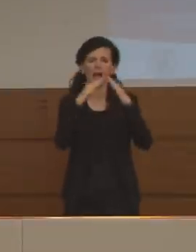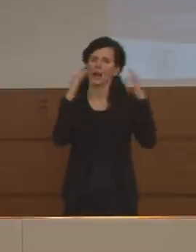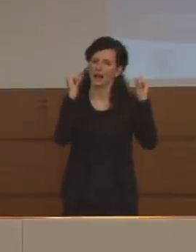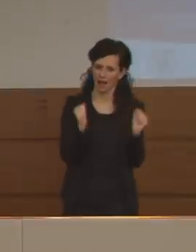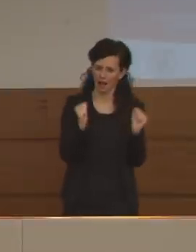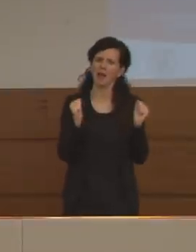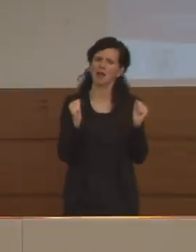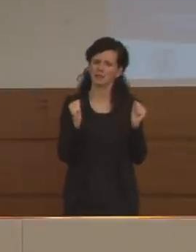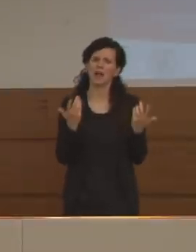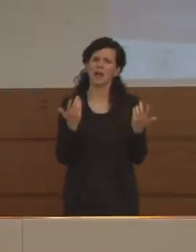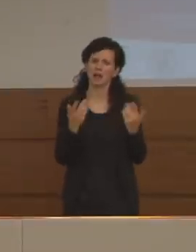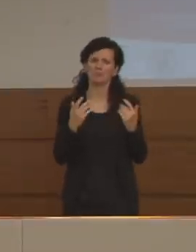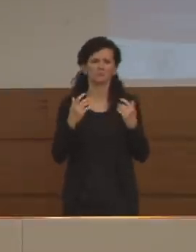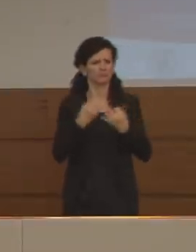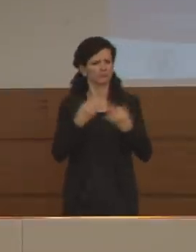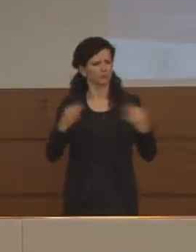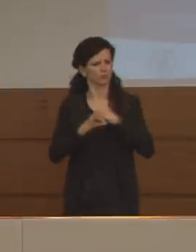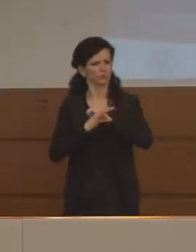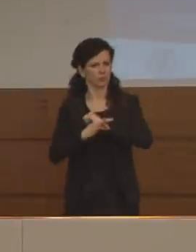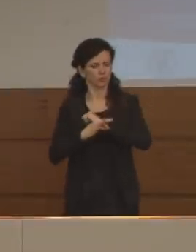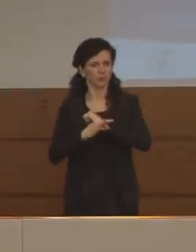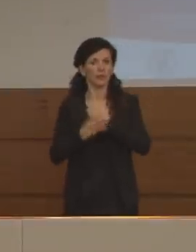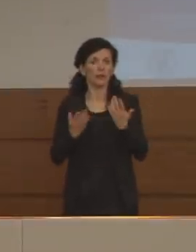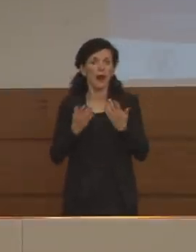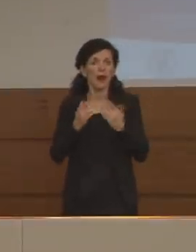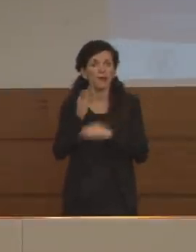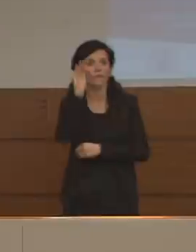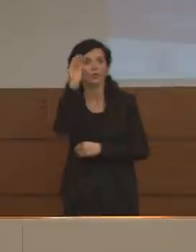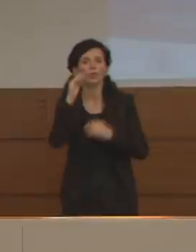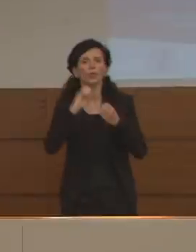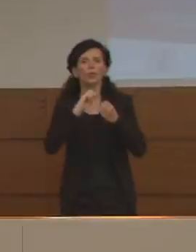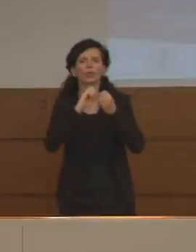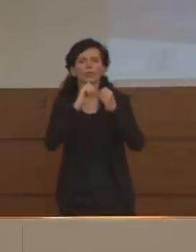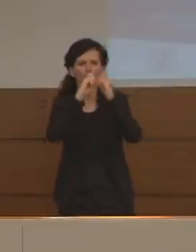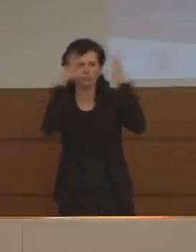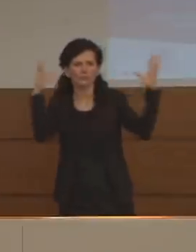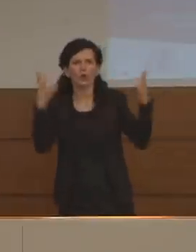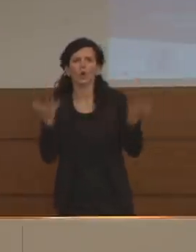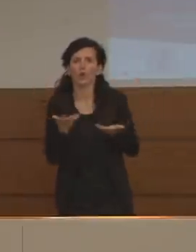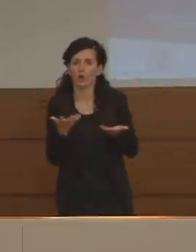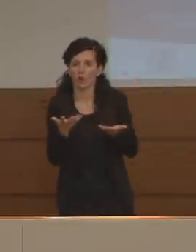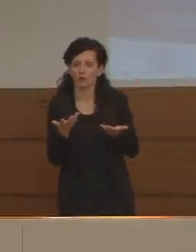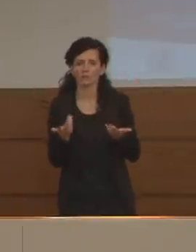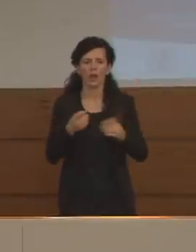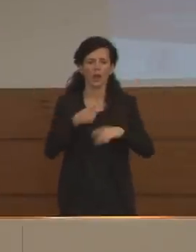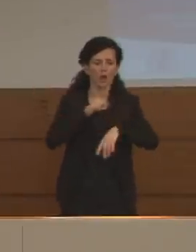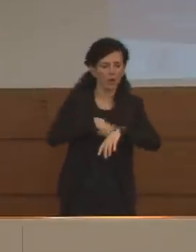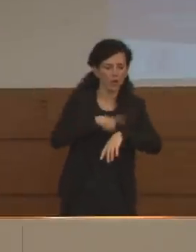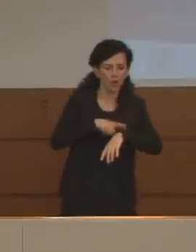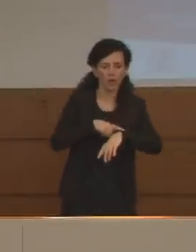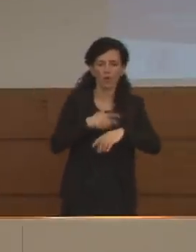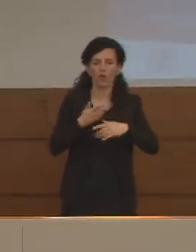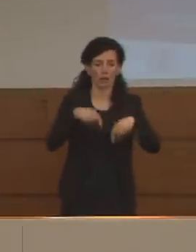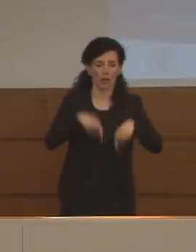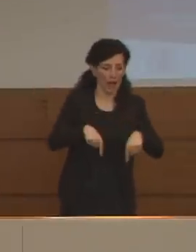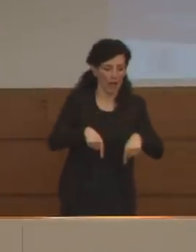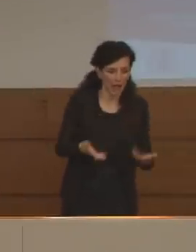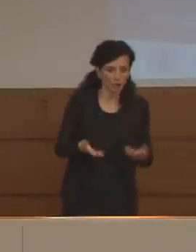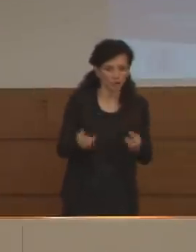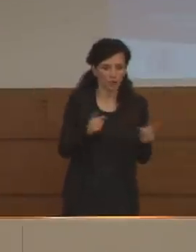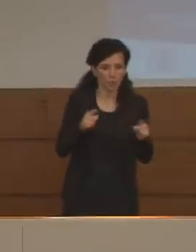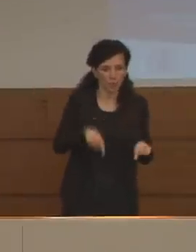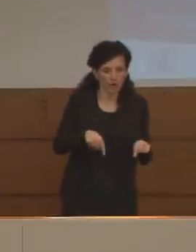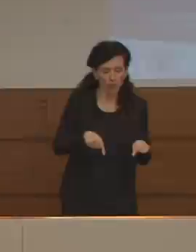anche di immaginare quello che succederà dopo sappiamo che non c'è un ora e un dopo nel senso che non saranno